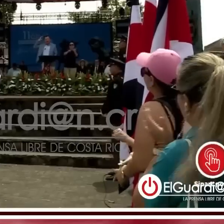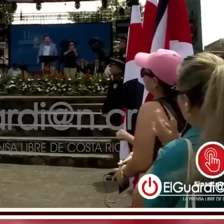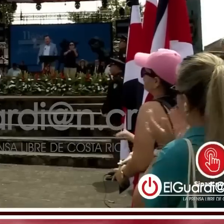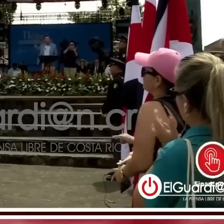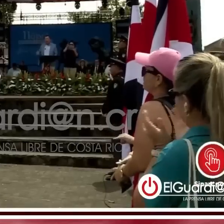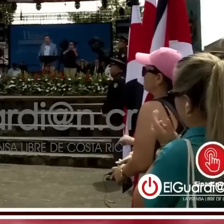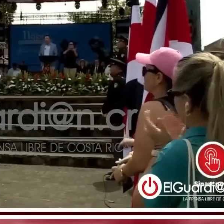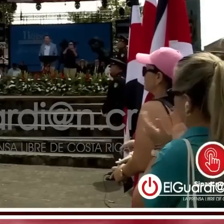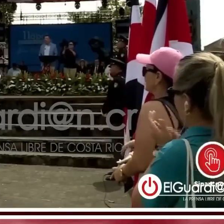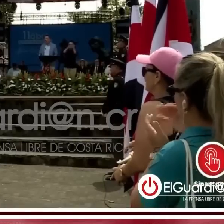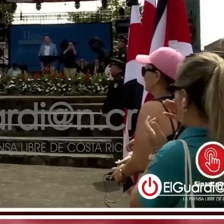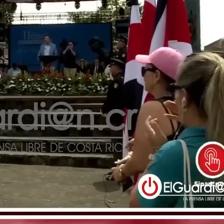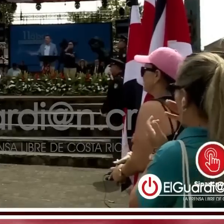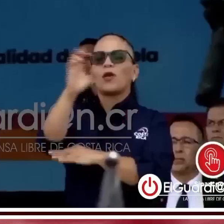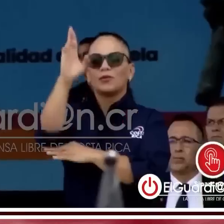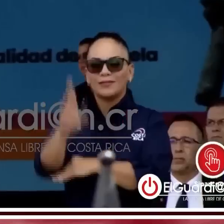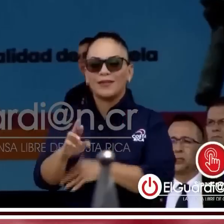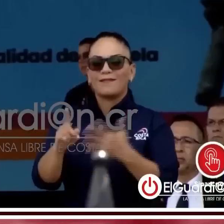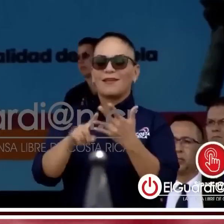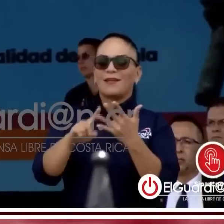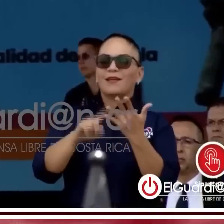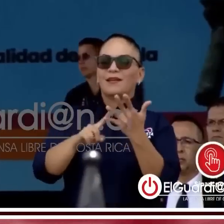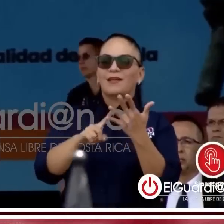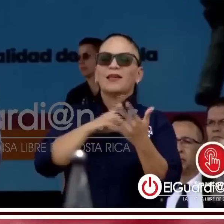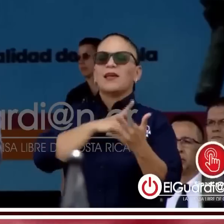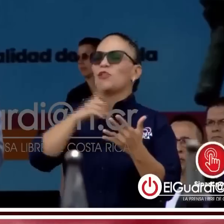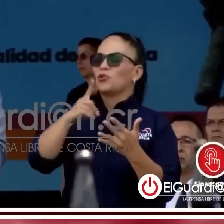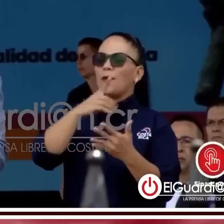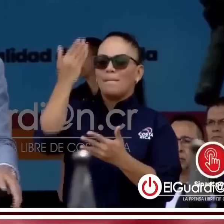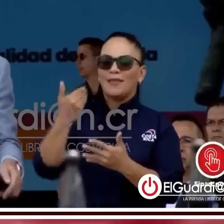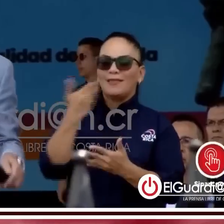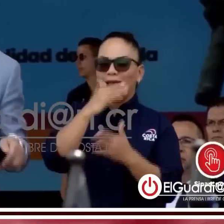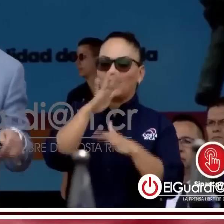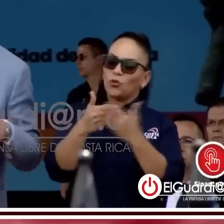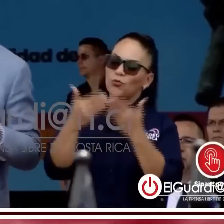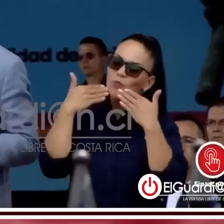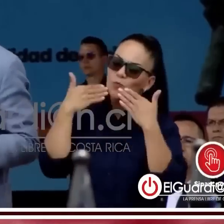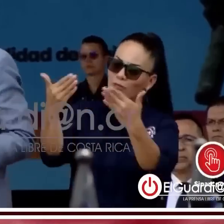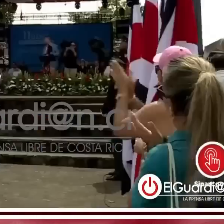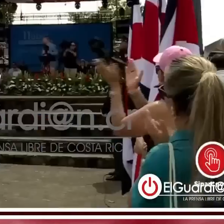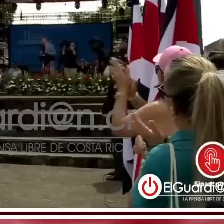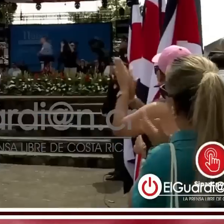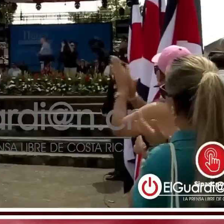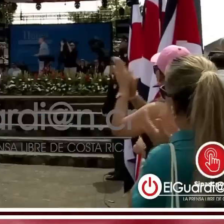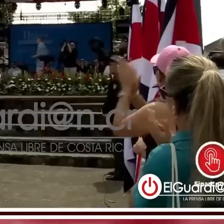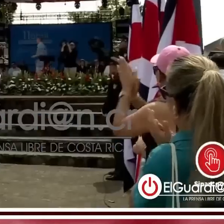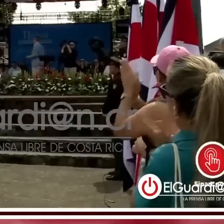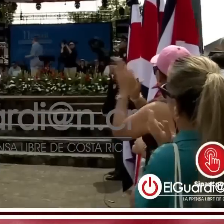bendito pueblo de Costa Rica, y que nos bendiga a todos. Muchas gracias.